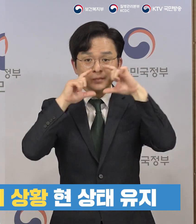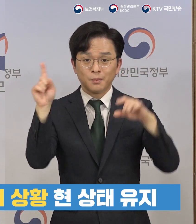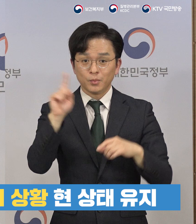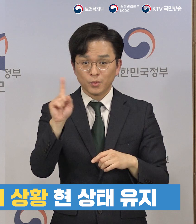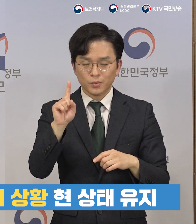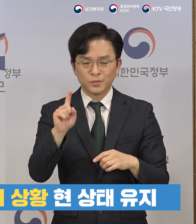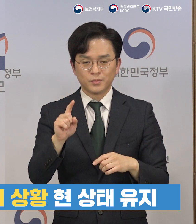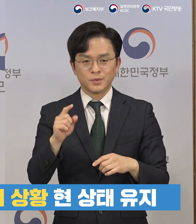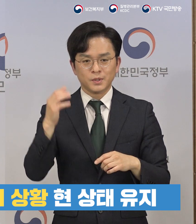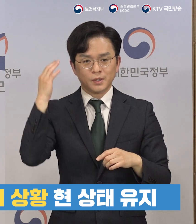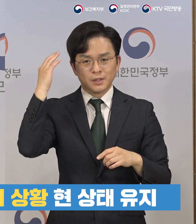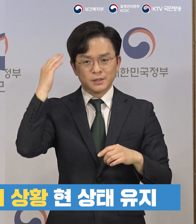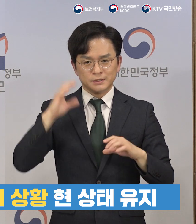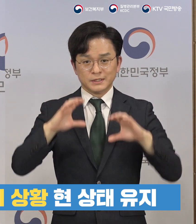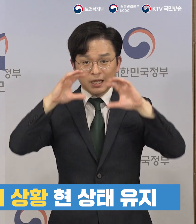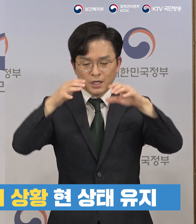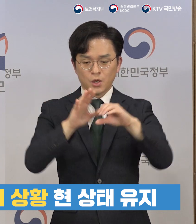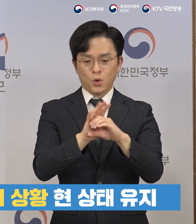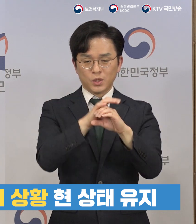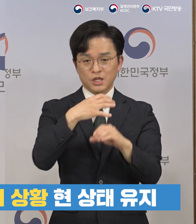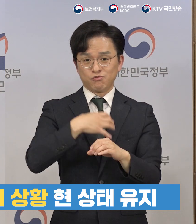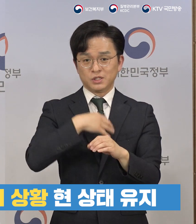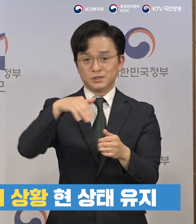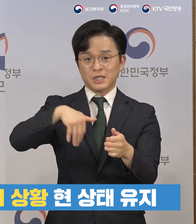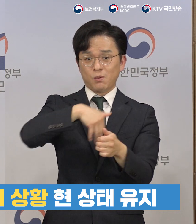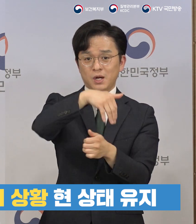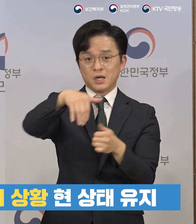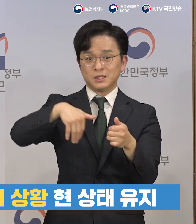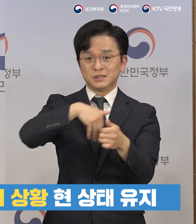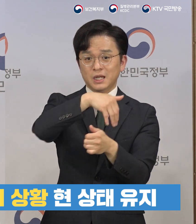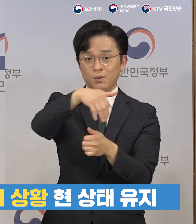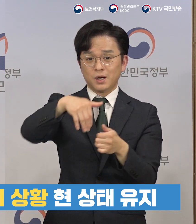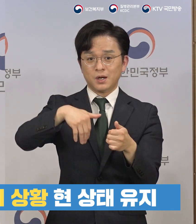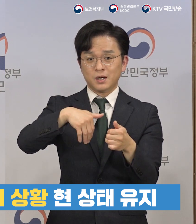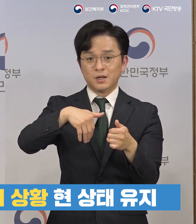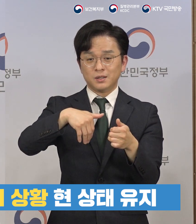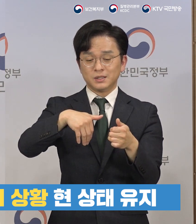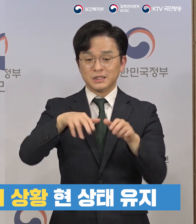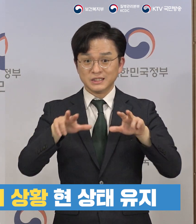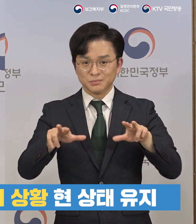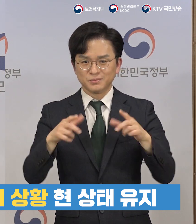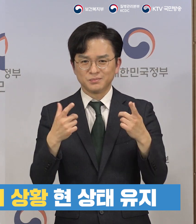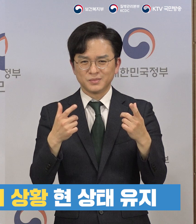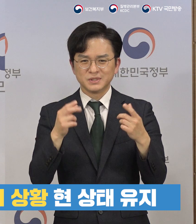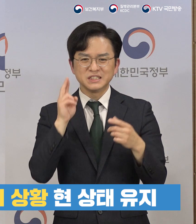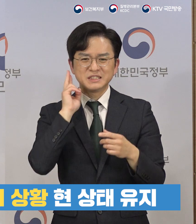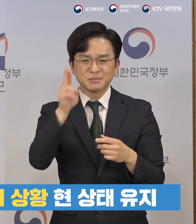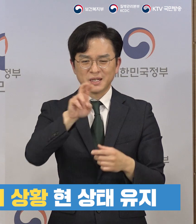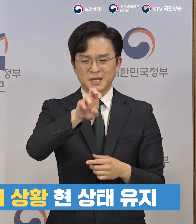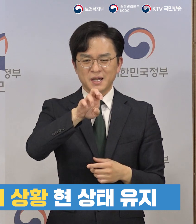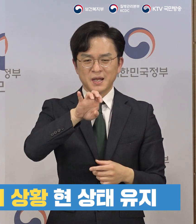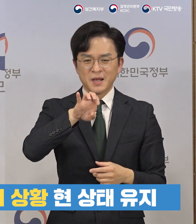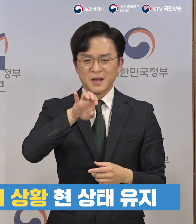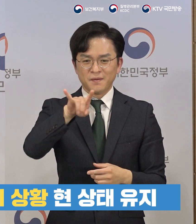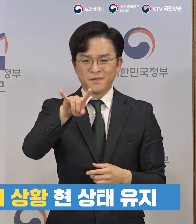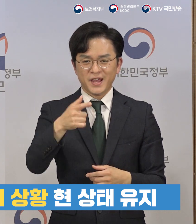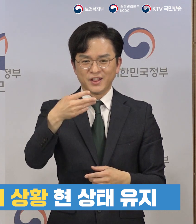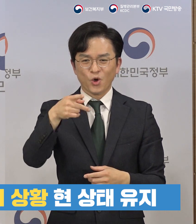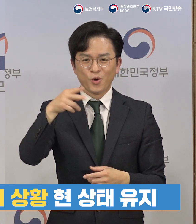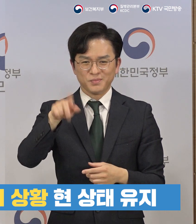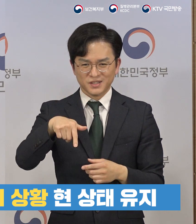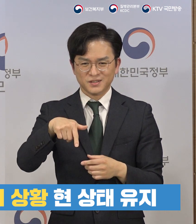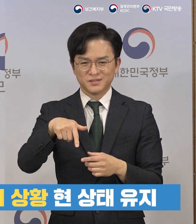사항을 아 핸 상태 위상을 유지하는 것으로 길 좀 했습니다 그 점도 저희들은 참고로 할 것이구요